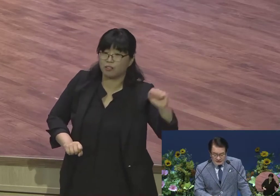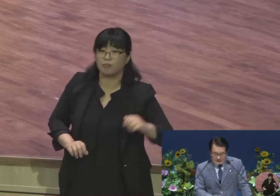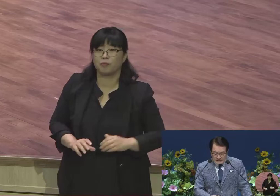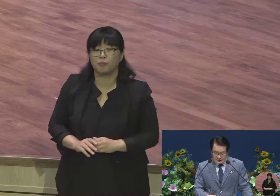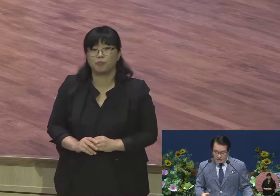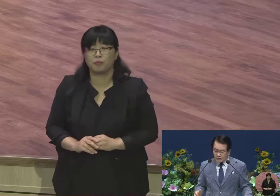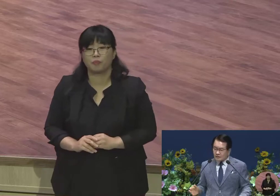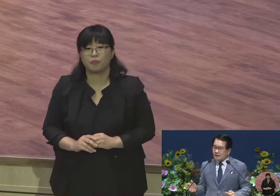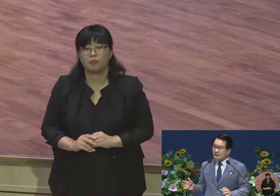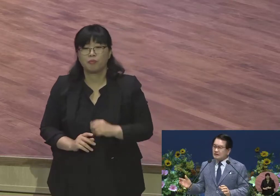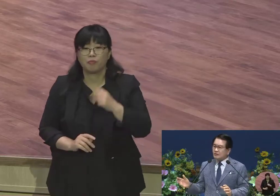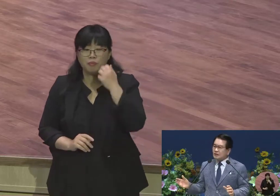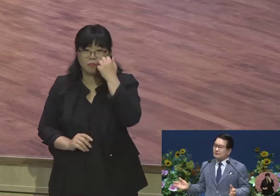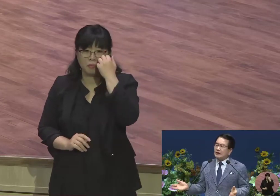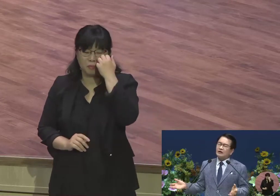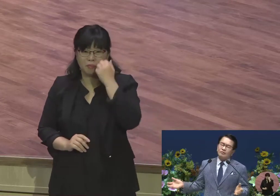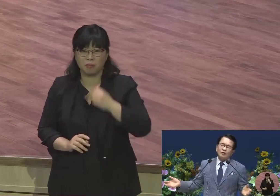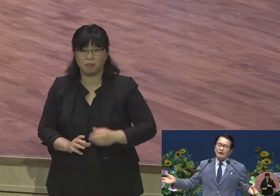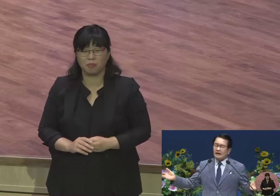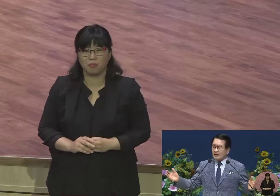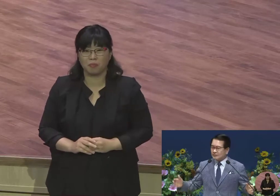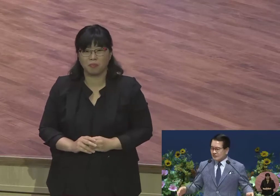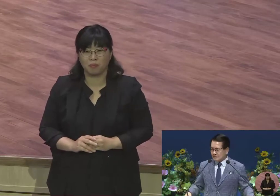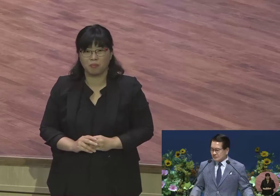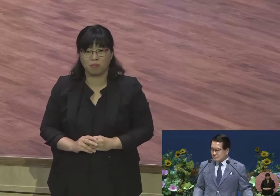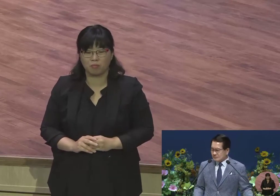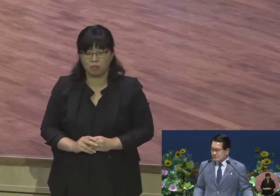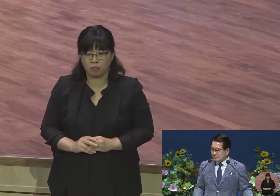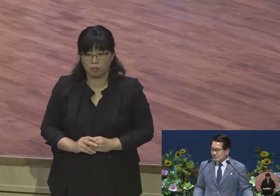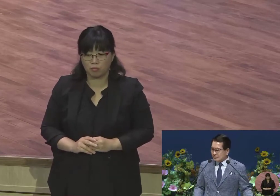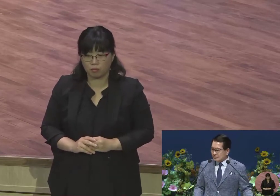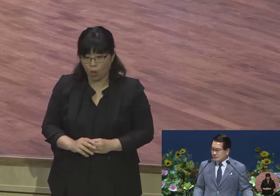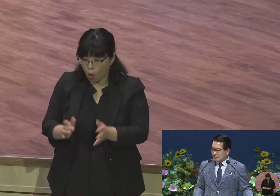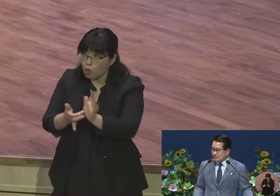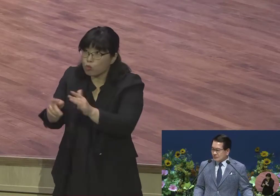영적으로 깨어있지 못하면 자기도 모르게 당해버려요.